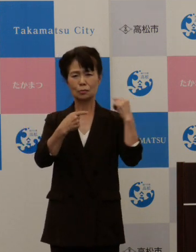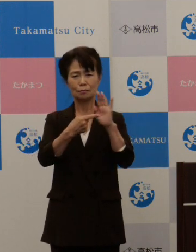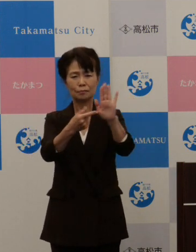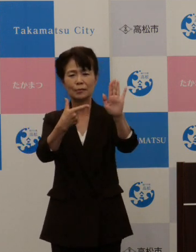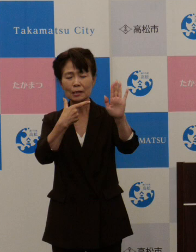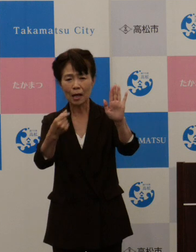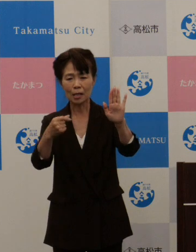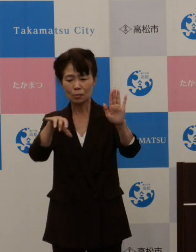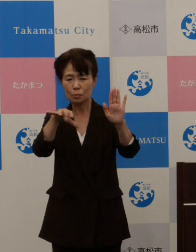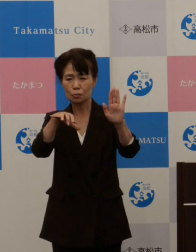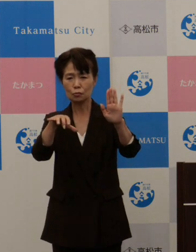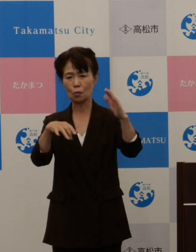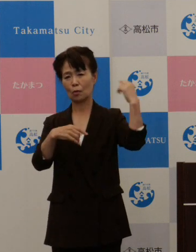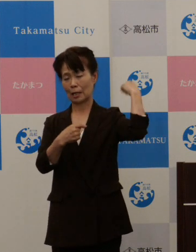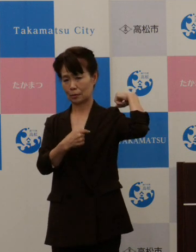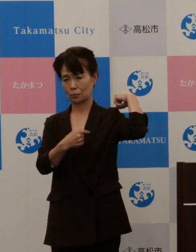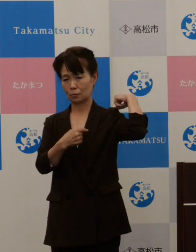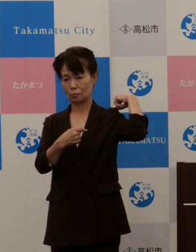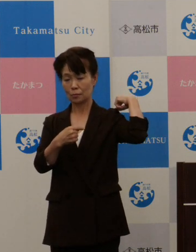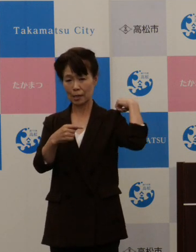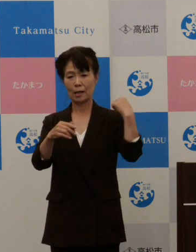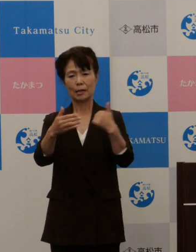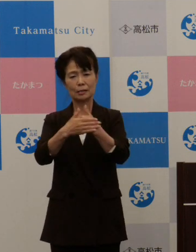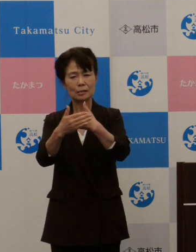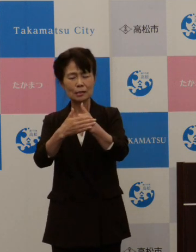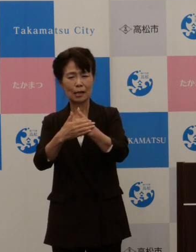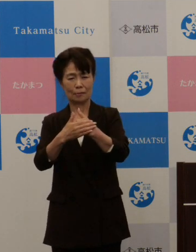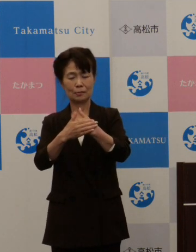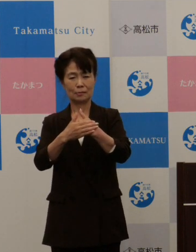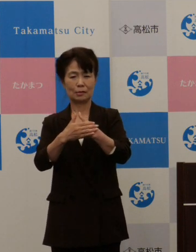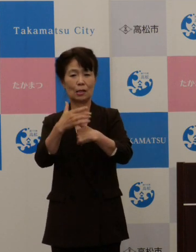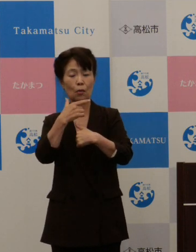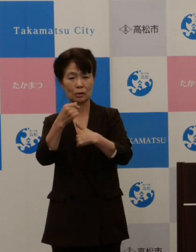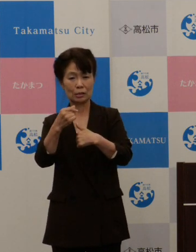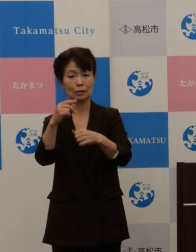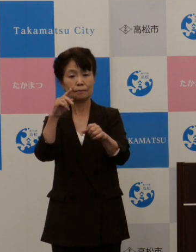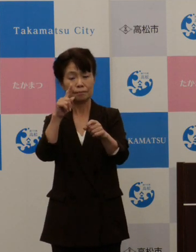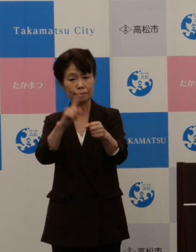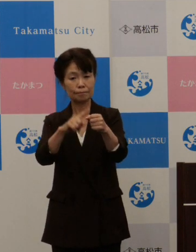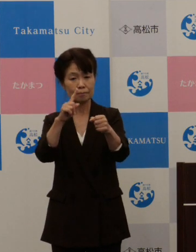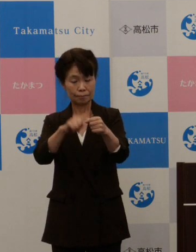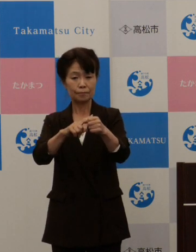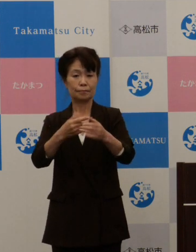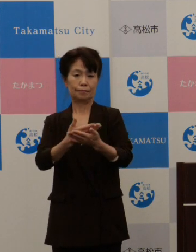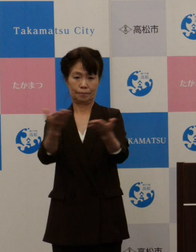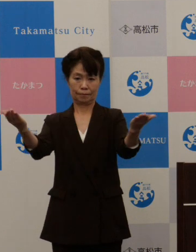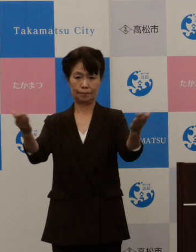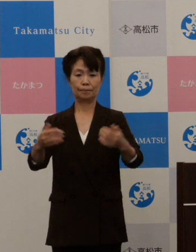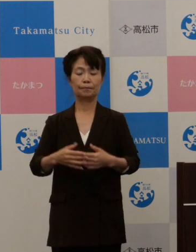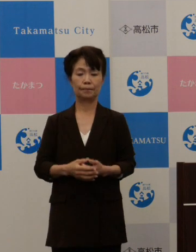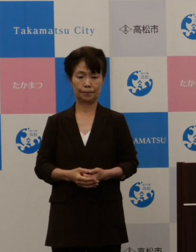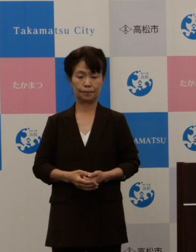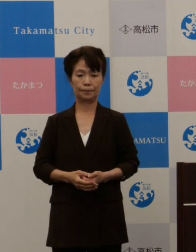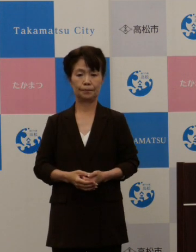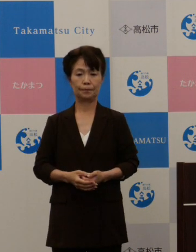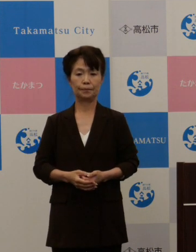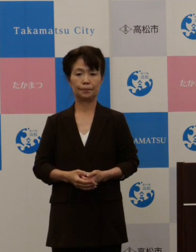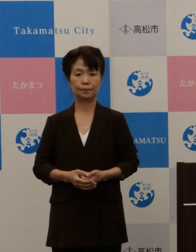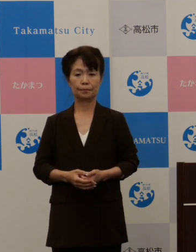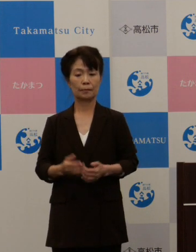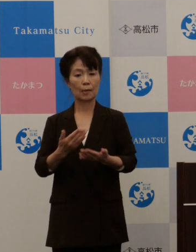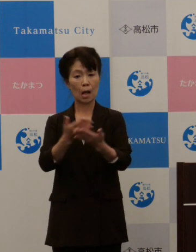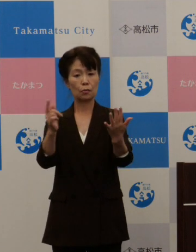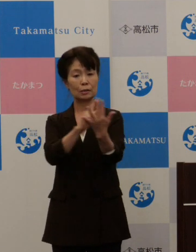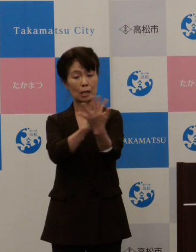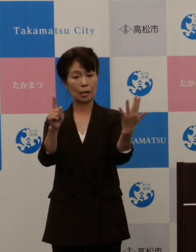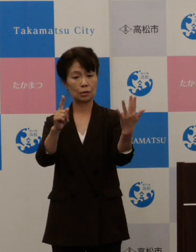で、必要な支援に応じてお使いいただけるというような形になっております。配布対